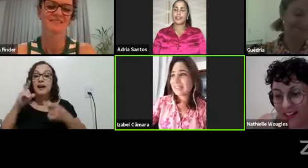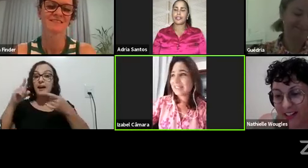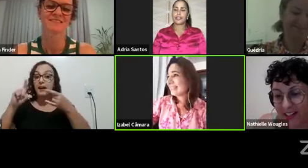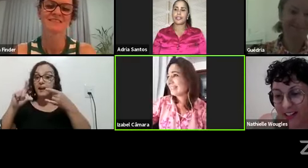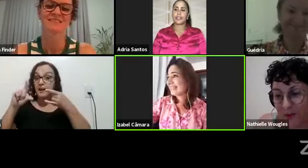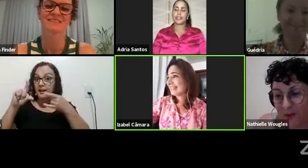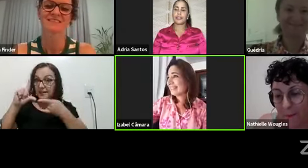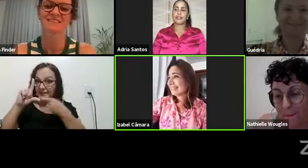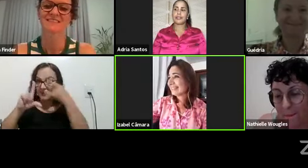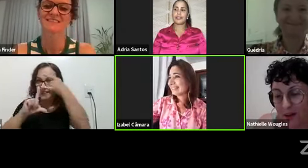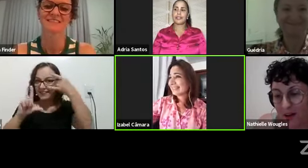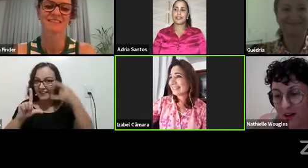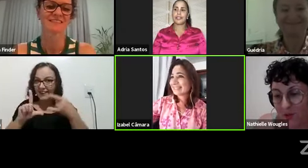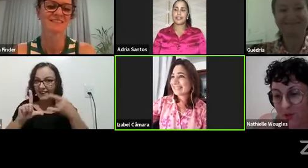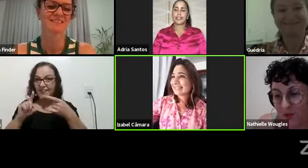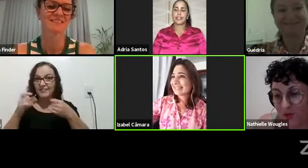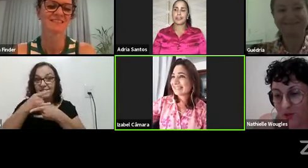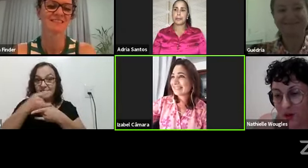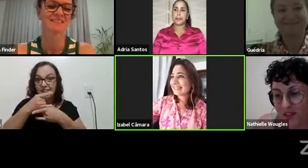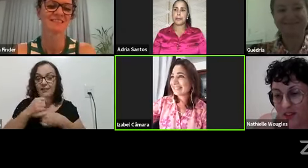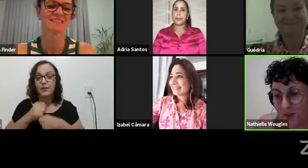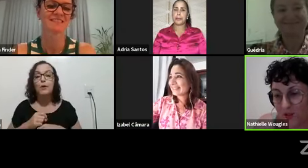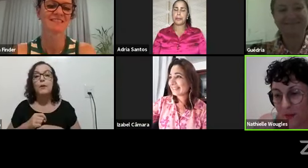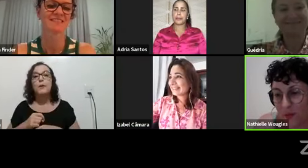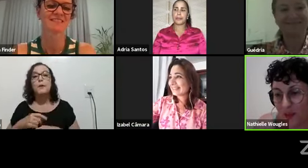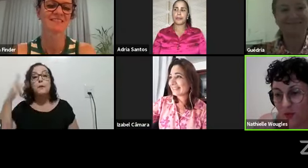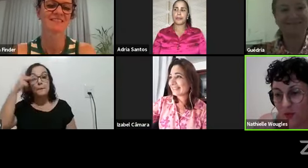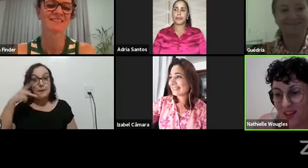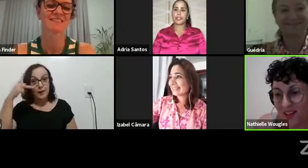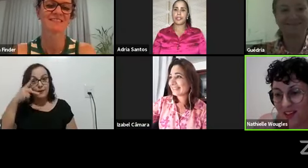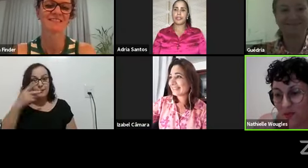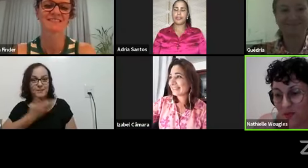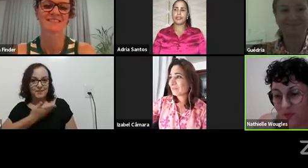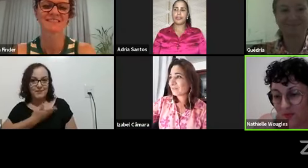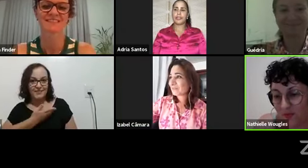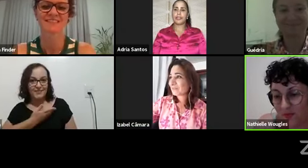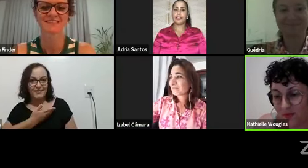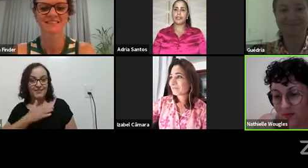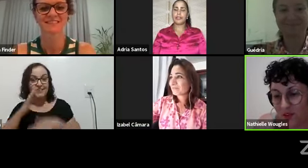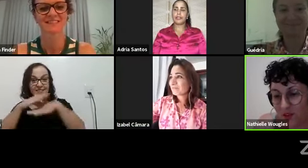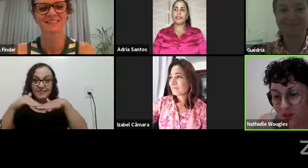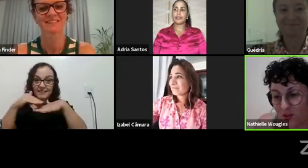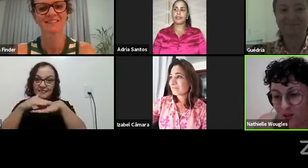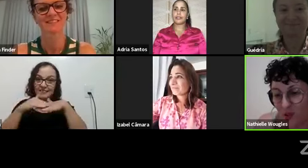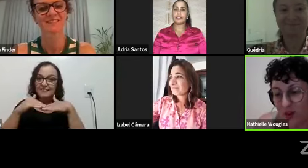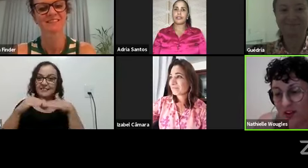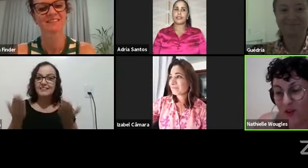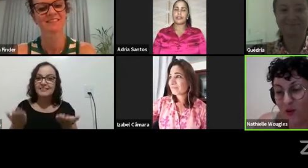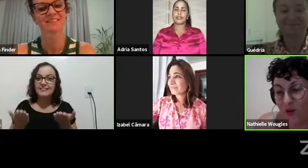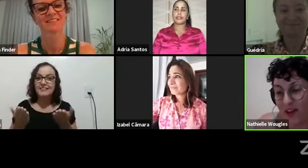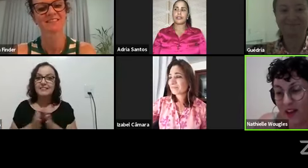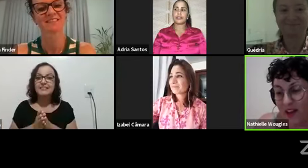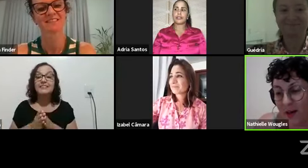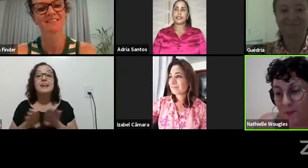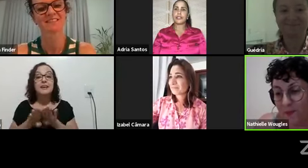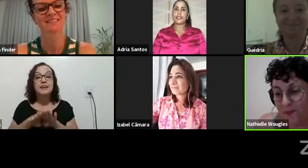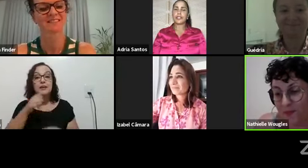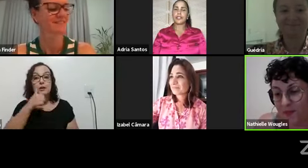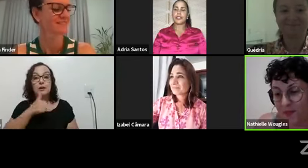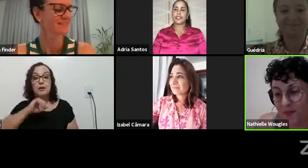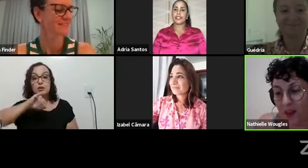Boa! Paulo Sudowski, nosso amigo querido. Joane